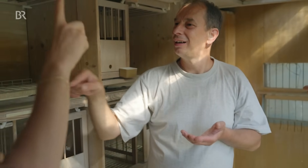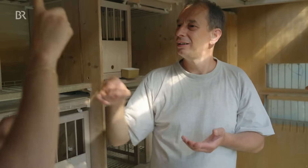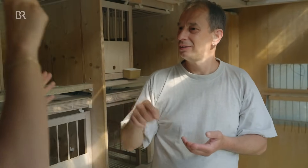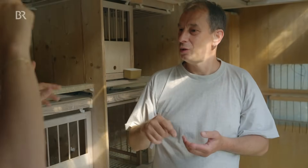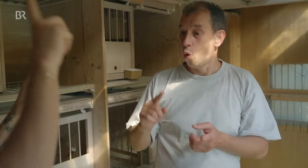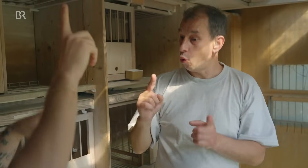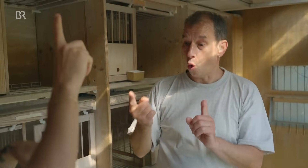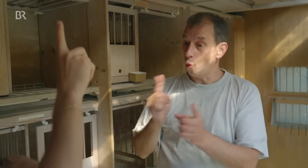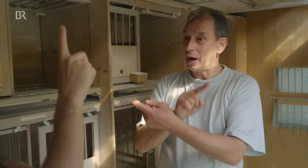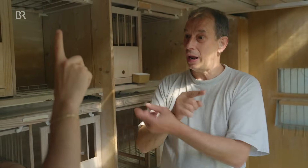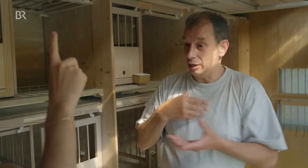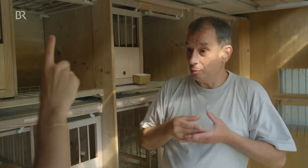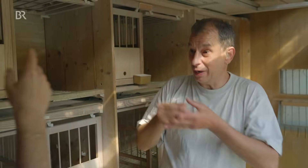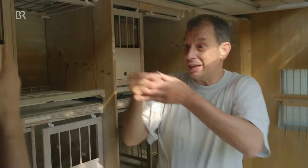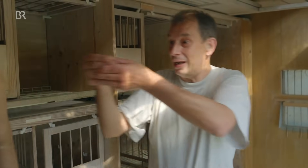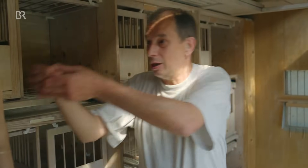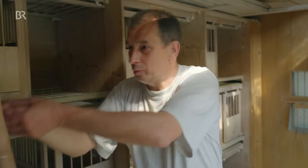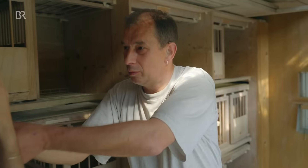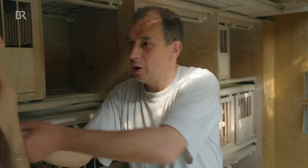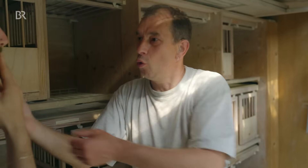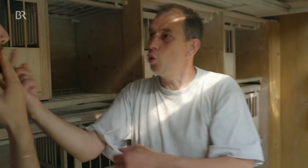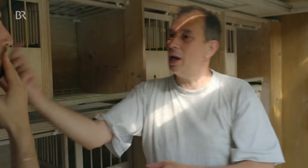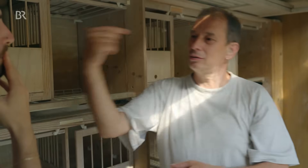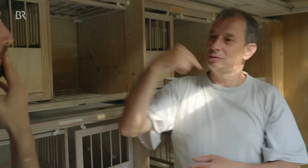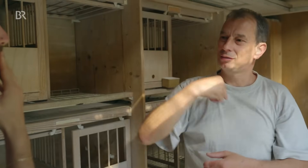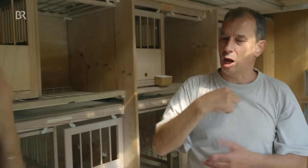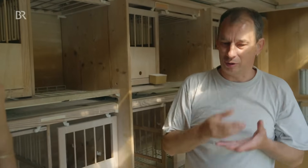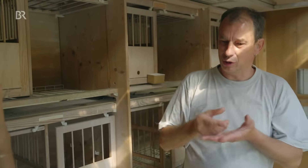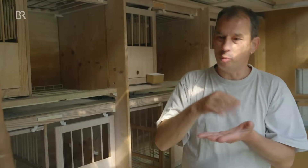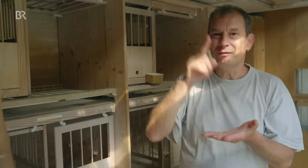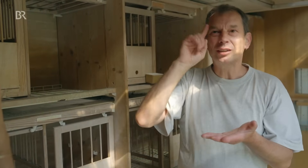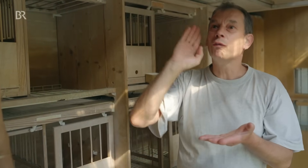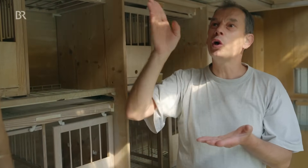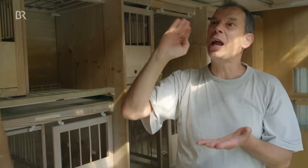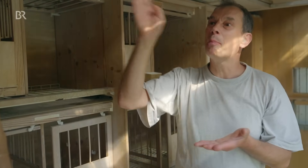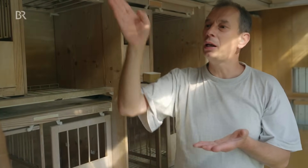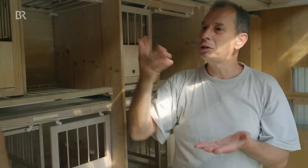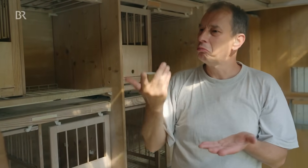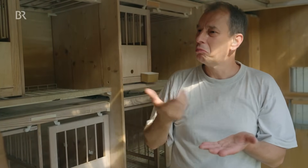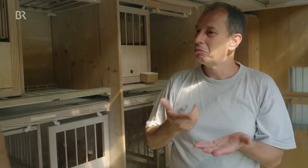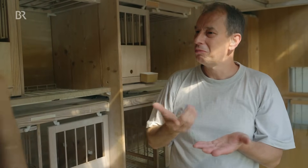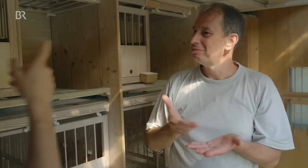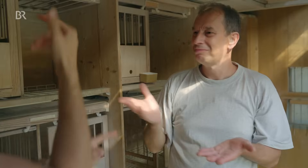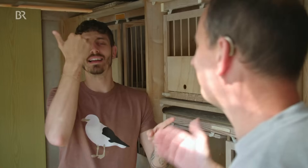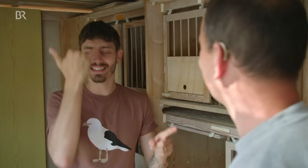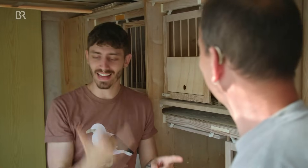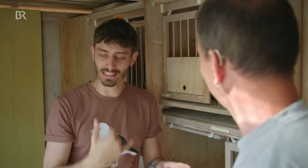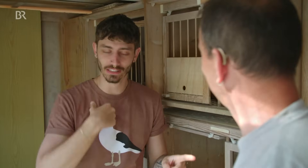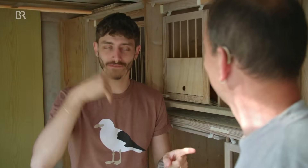Oder nochmal andersherum. Ich gebe dir eine meiner Tauben mit, dann würde sie hierher fliegen. Sonst weiß sie nicht wohin. Berlin, wo soll das sein? Ach,